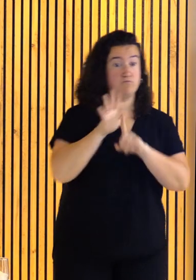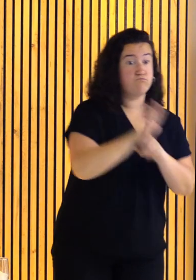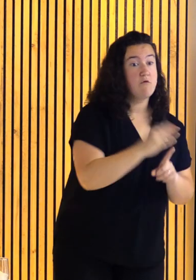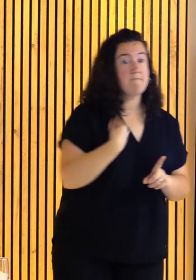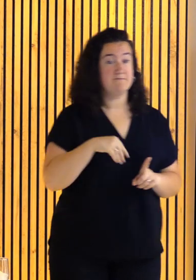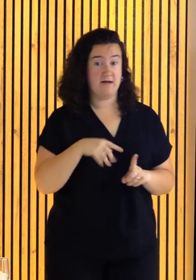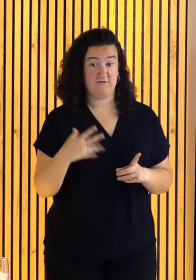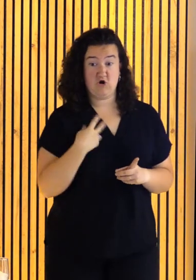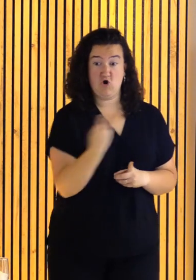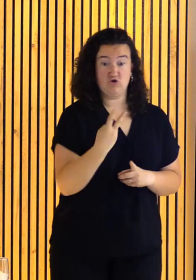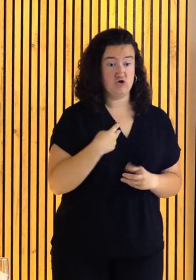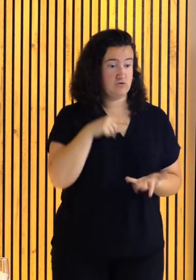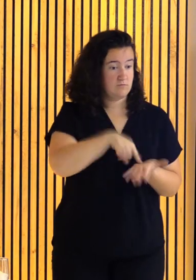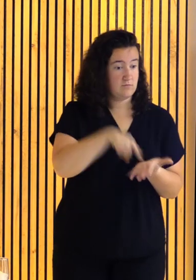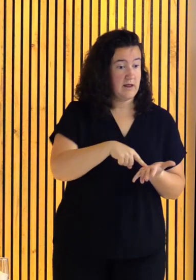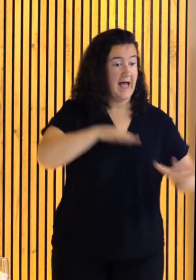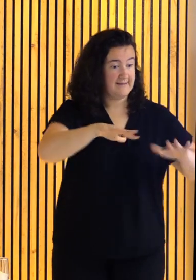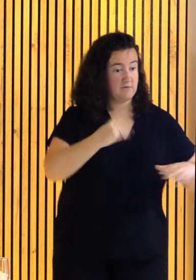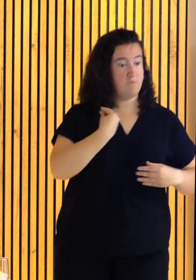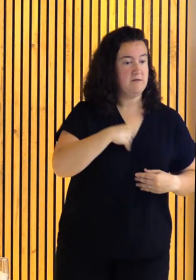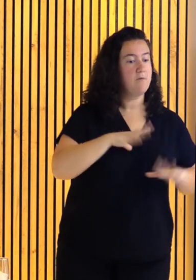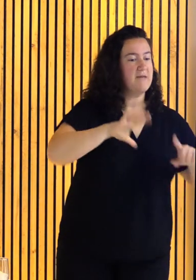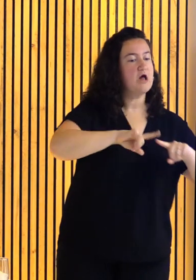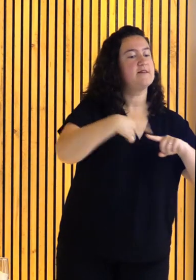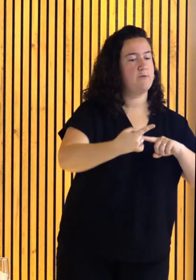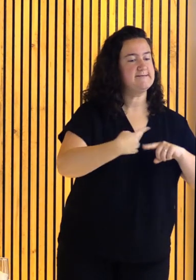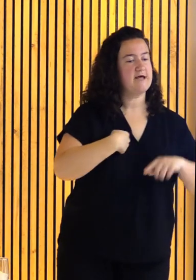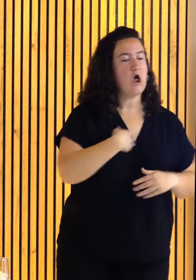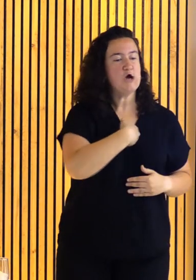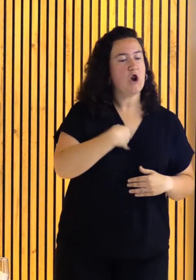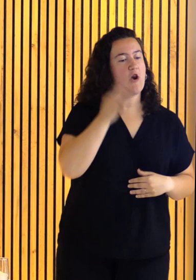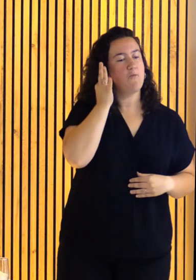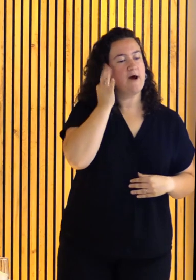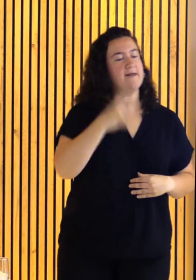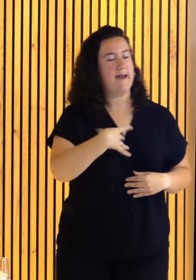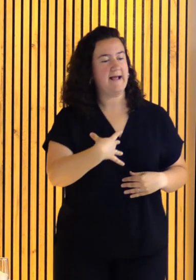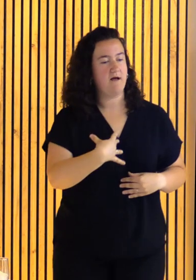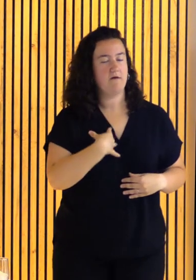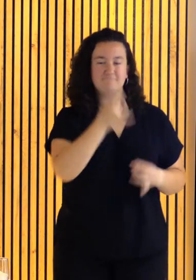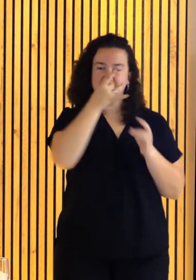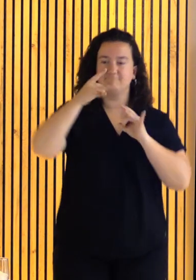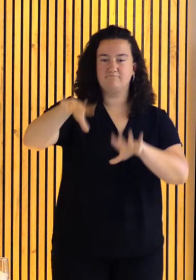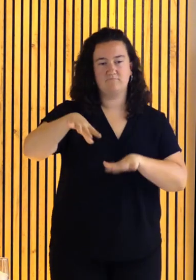eta aktivismo bera egiten, ez? Ordan, bueno, hor da duen gurutzaketa.